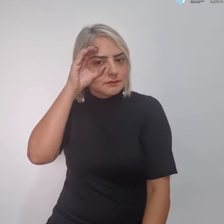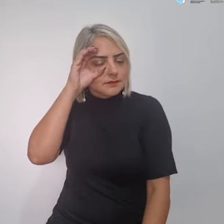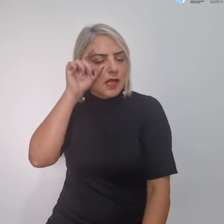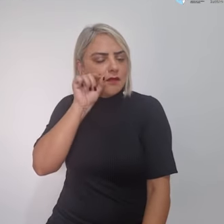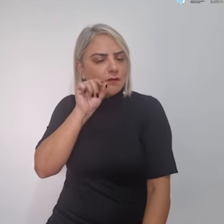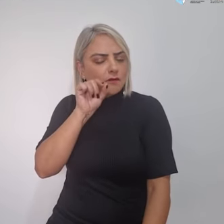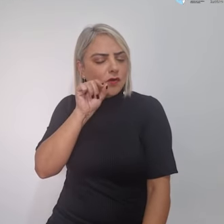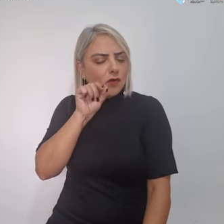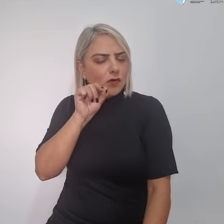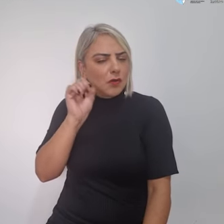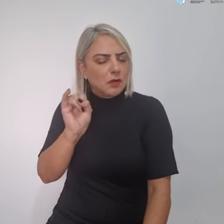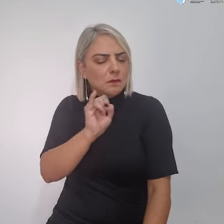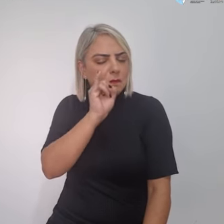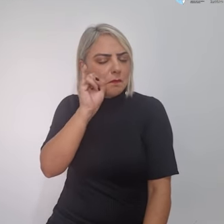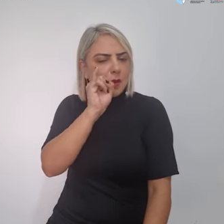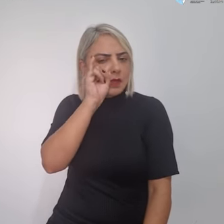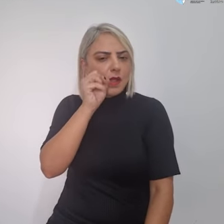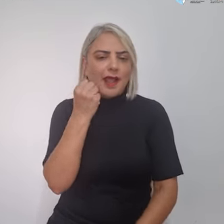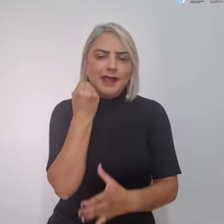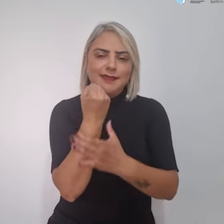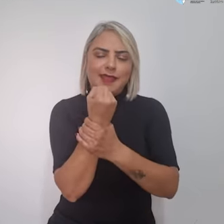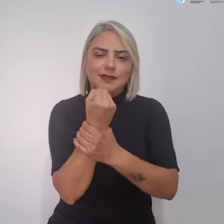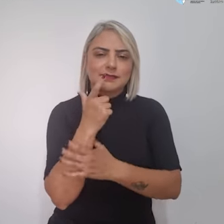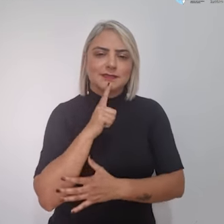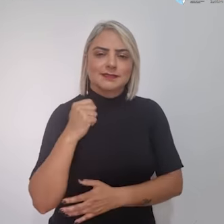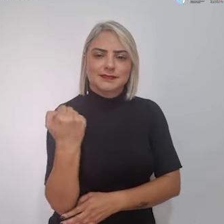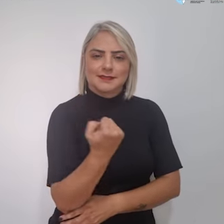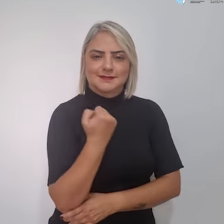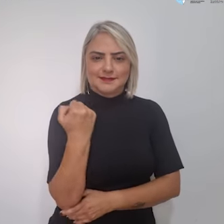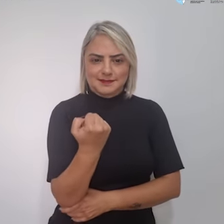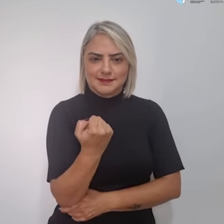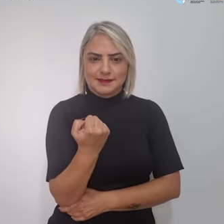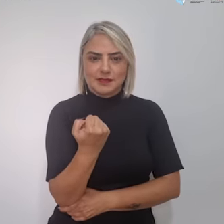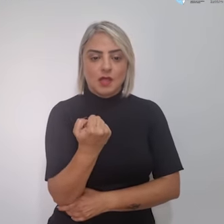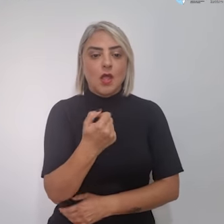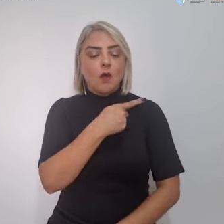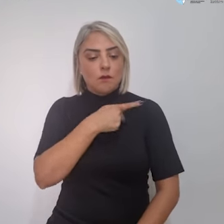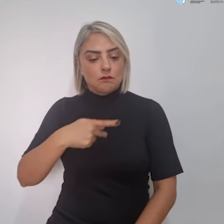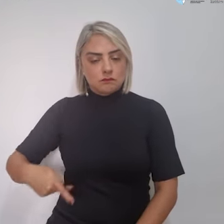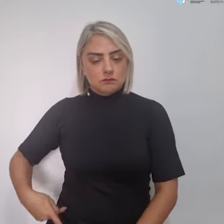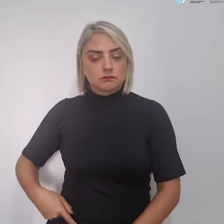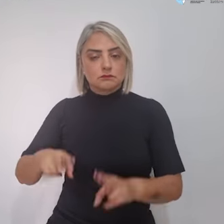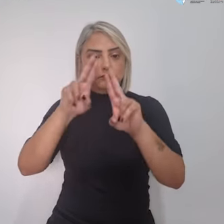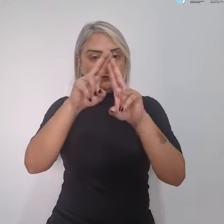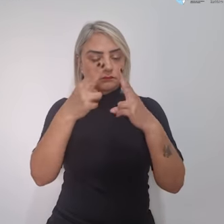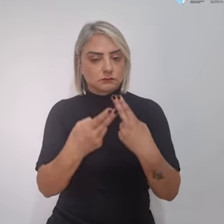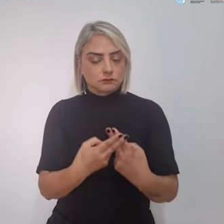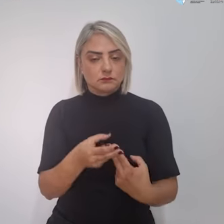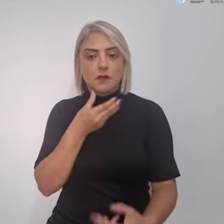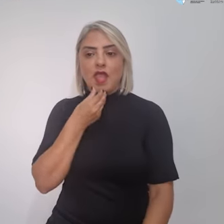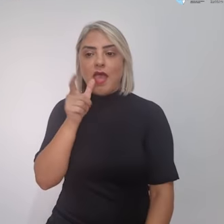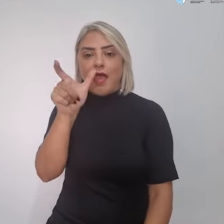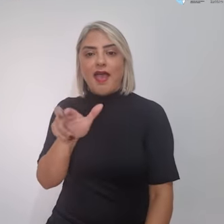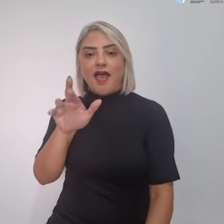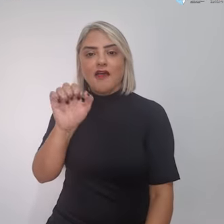determinantes para a garantia da conquista. O presidente da CLDF, Rafael Prudente, também